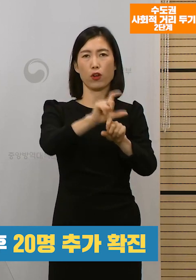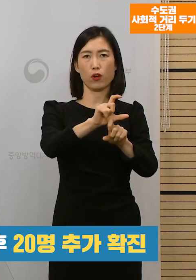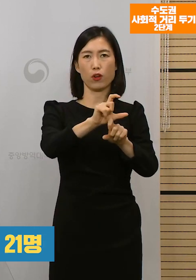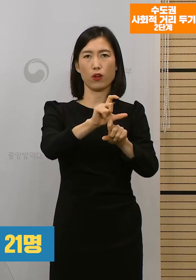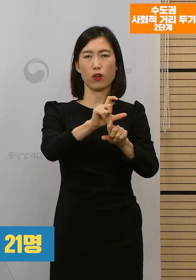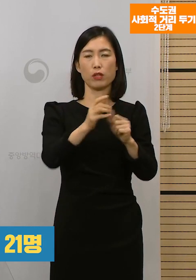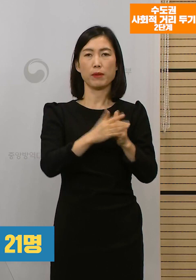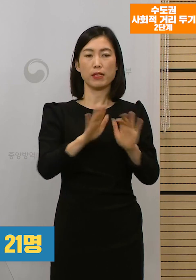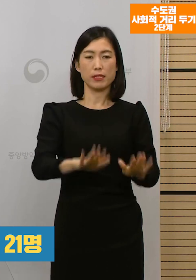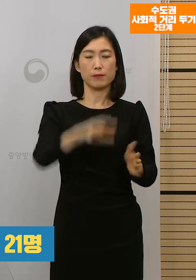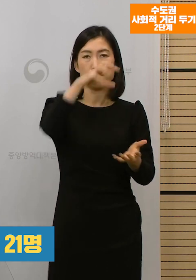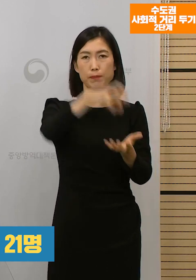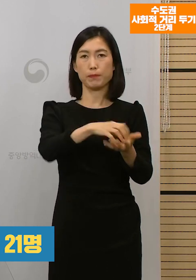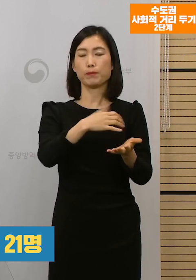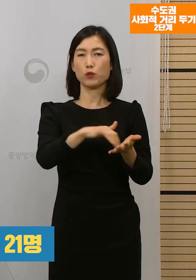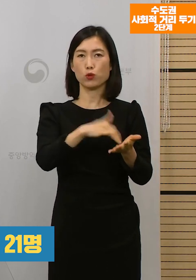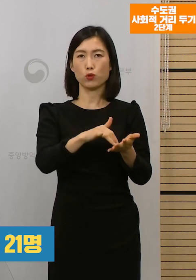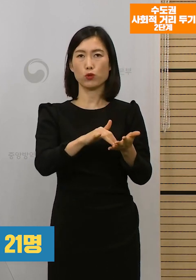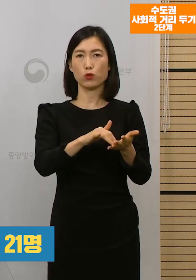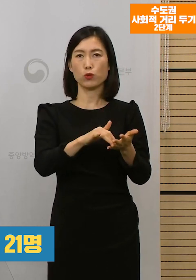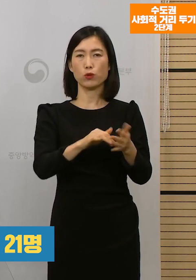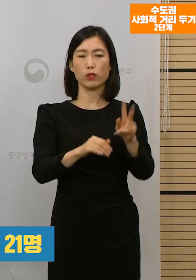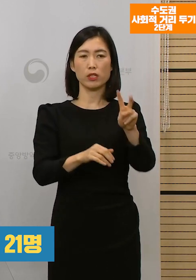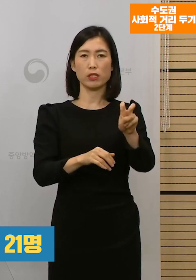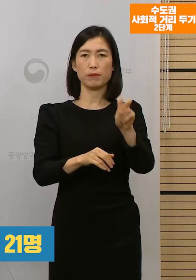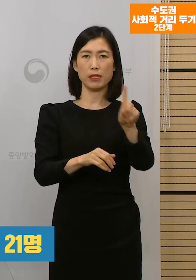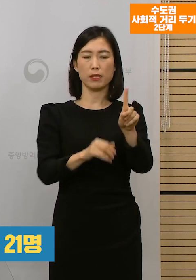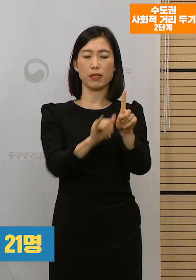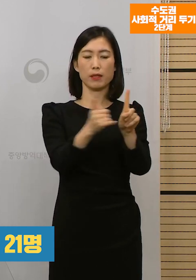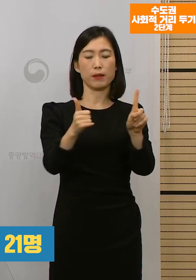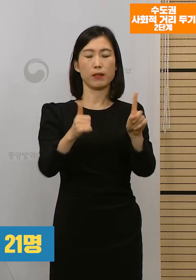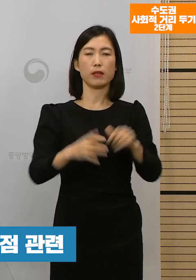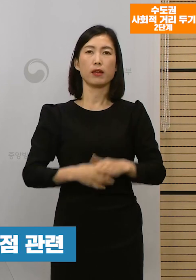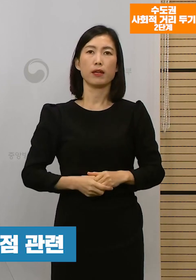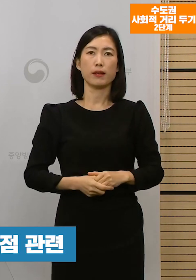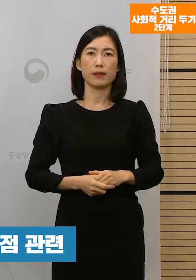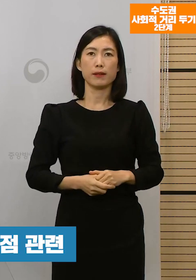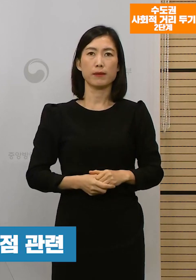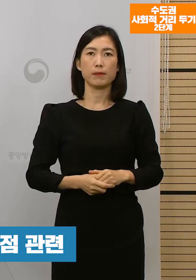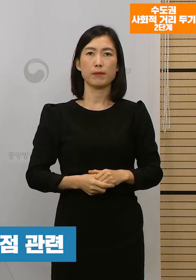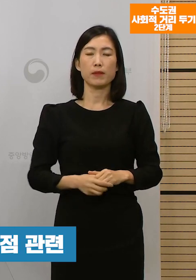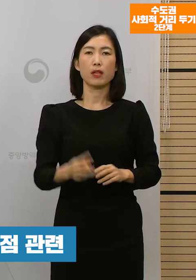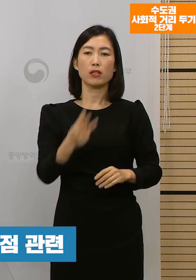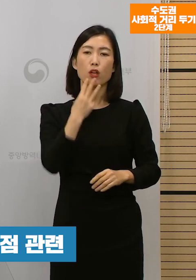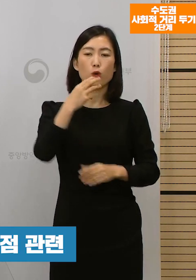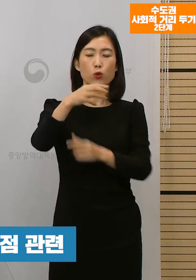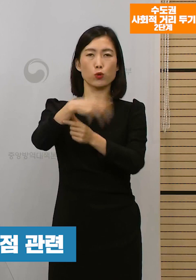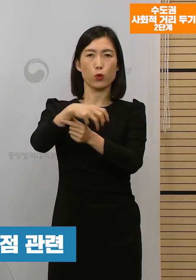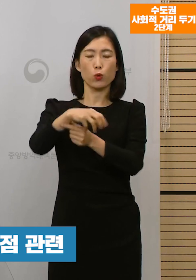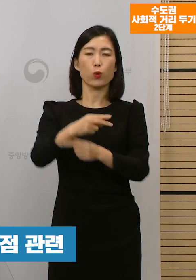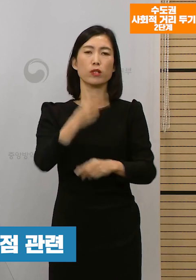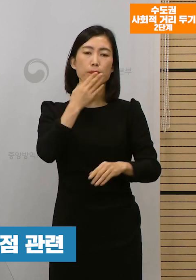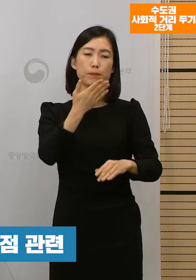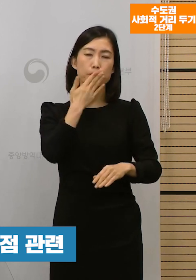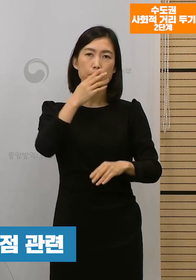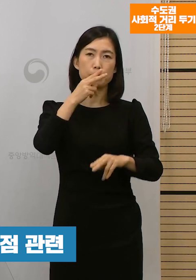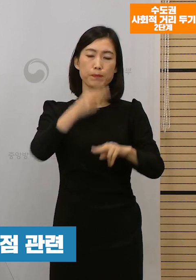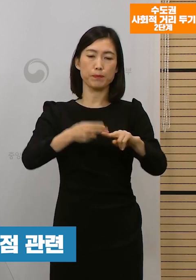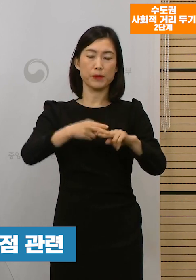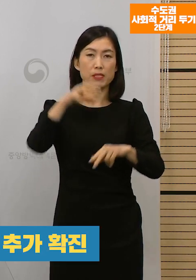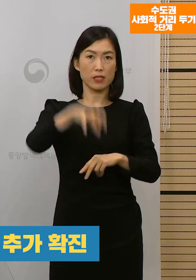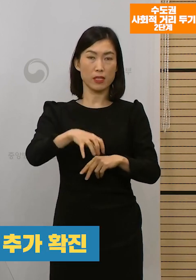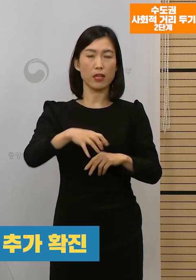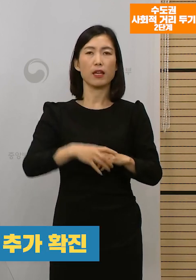확진되어 현재까지 누적 확진자는 총 21명입니다. 서울 종로구의 음식점과